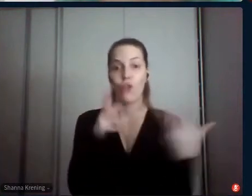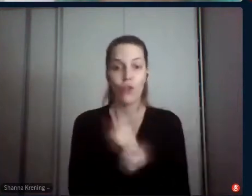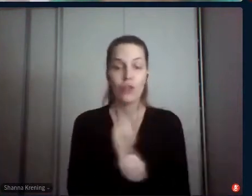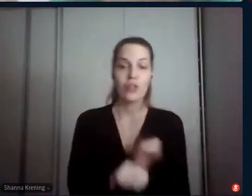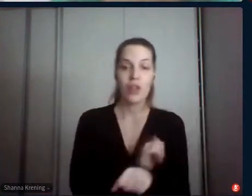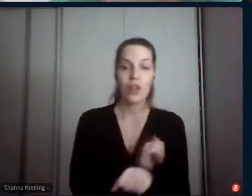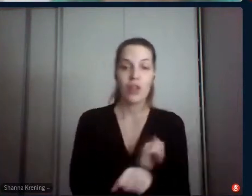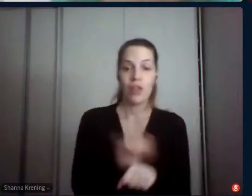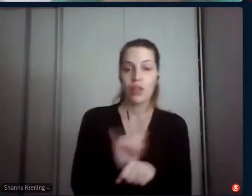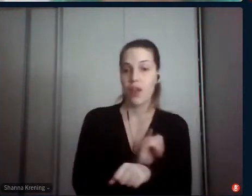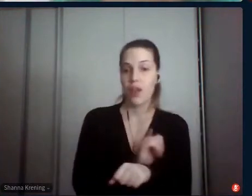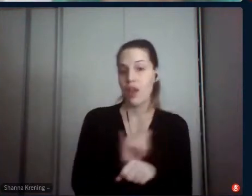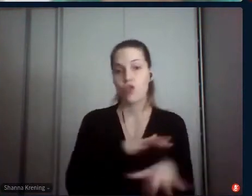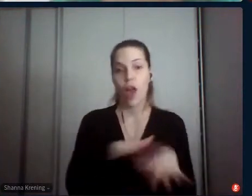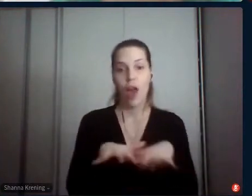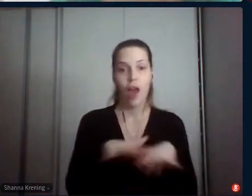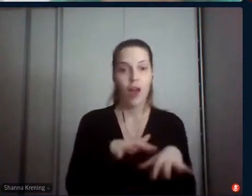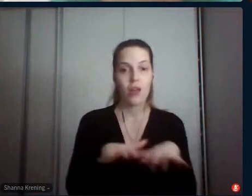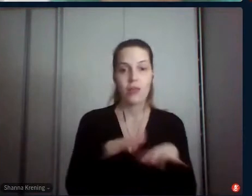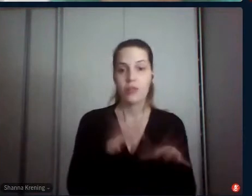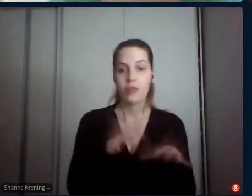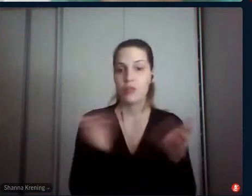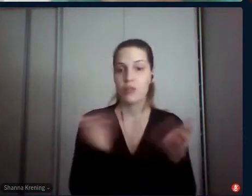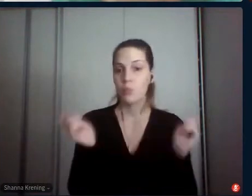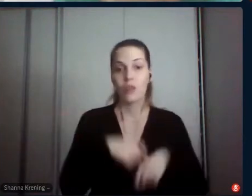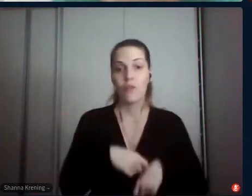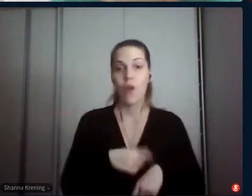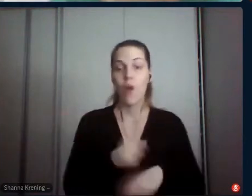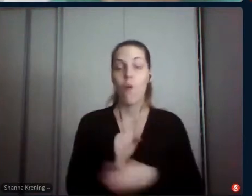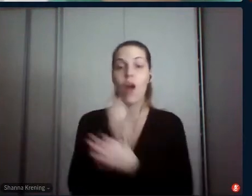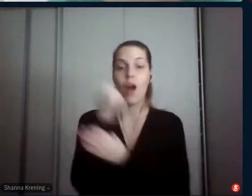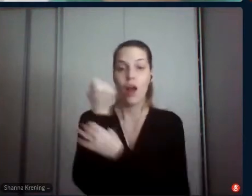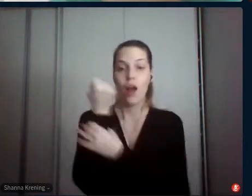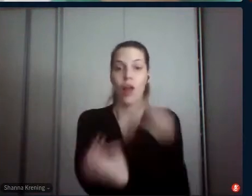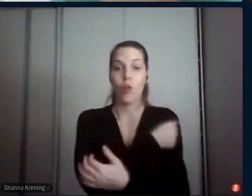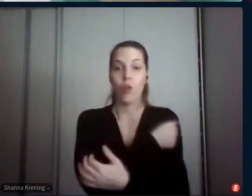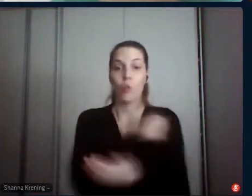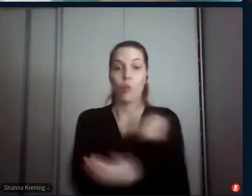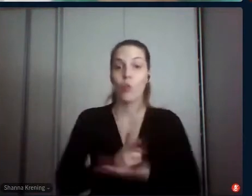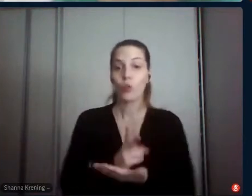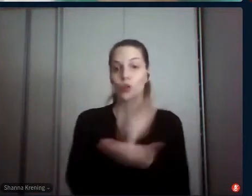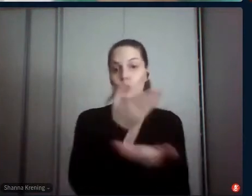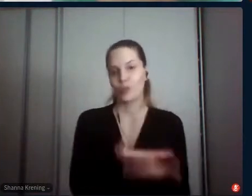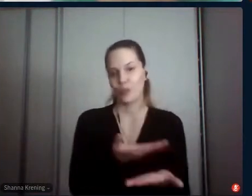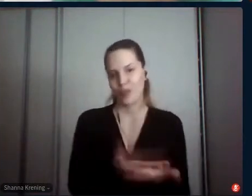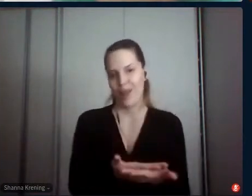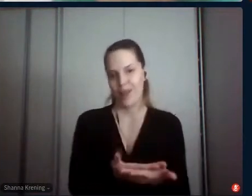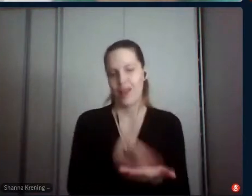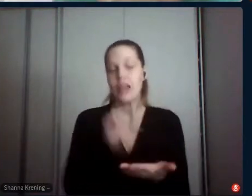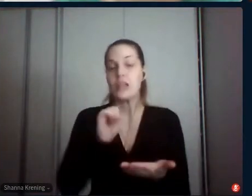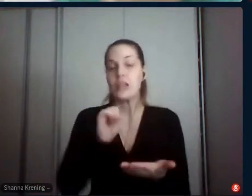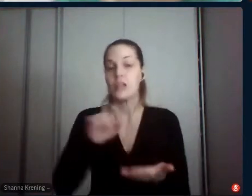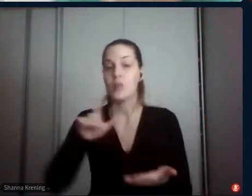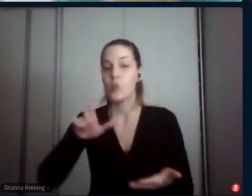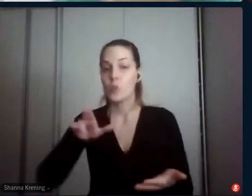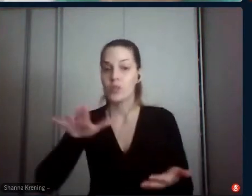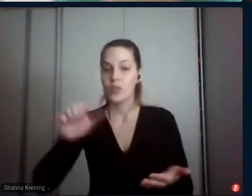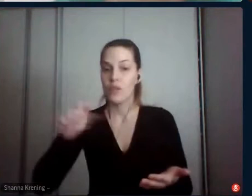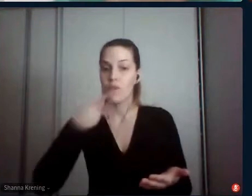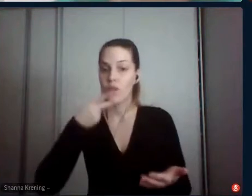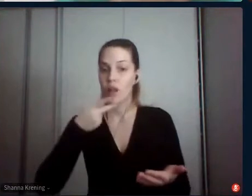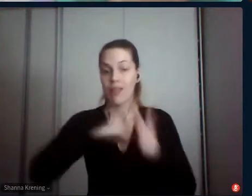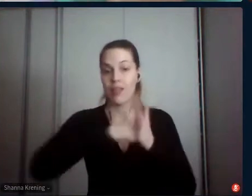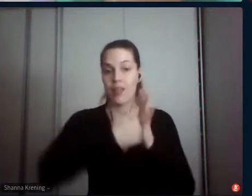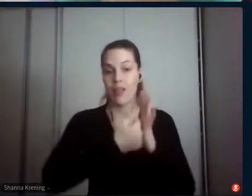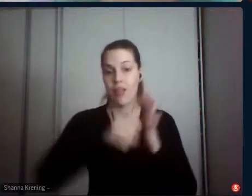ações possíveis para a garantia da permanência. Então, quando a Lúcia diz que o trancamento não é uma opção, o trancamento